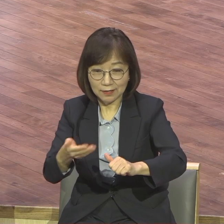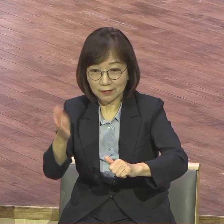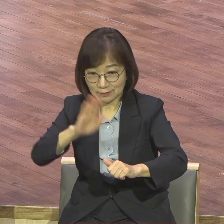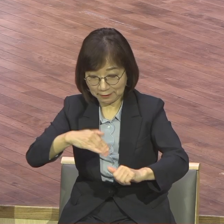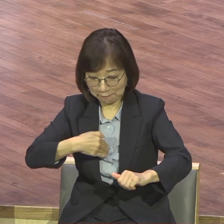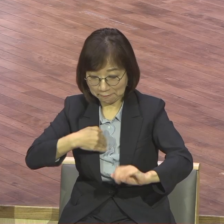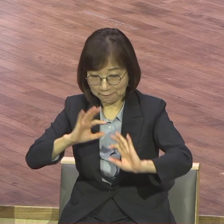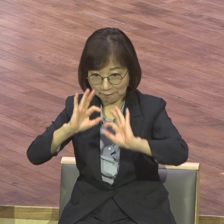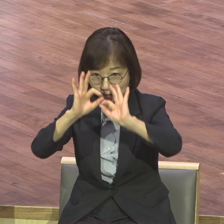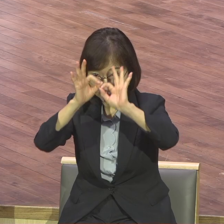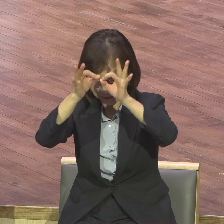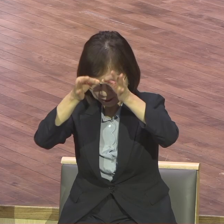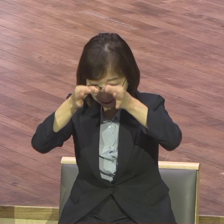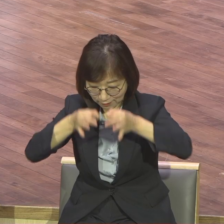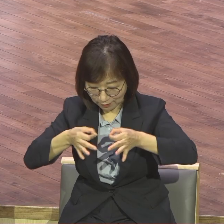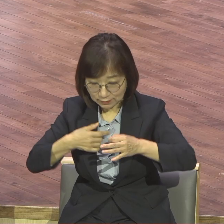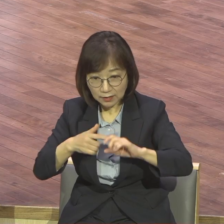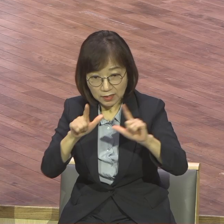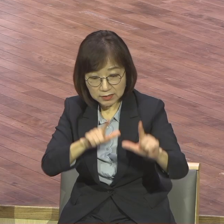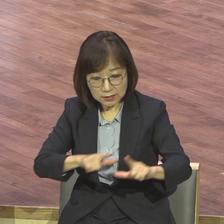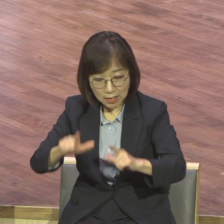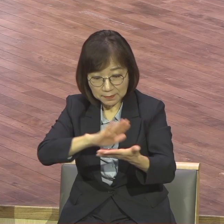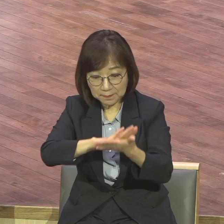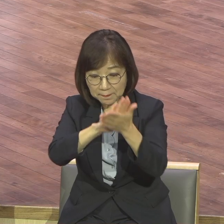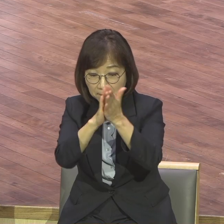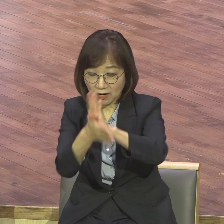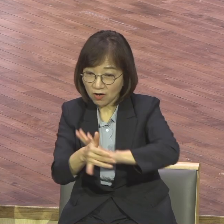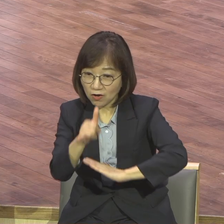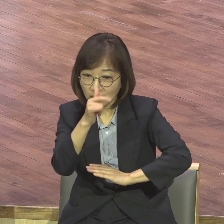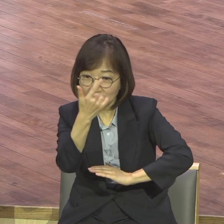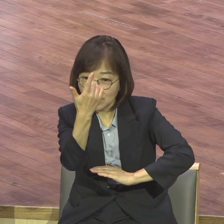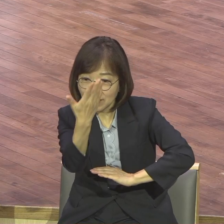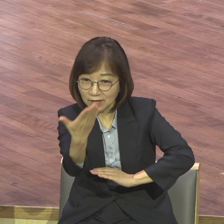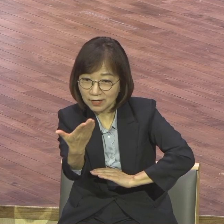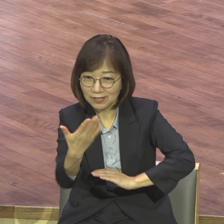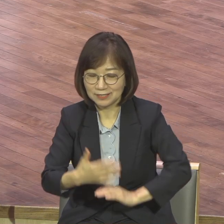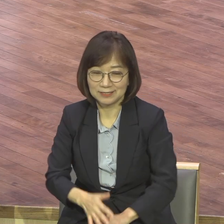여러분의 실제적인 삶은 얼마나 바뀌고 있는가?